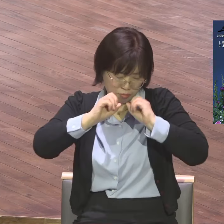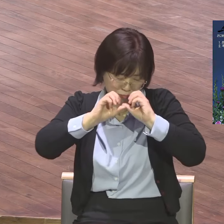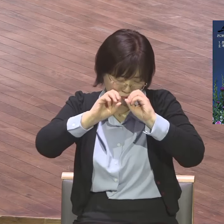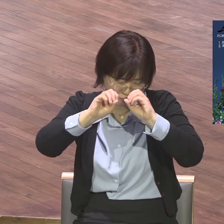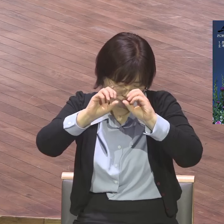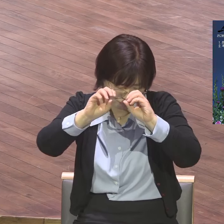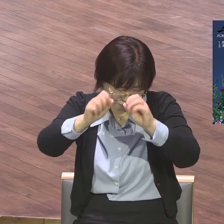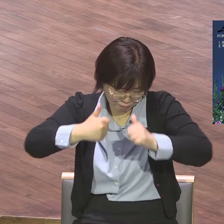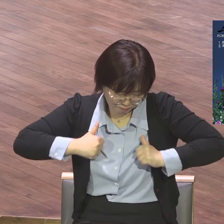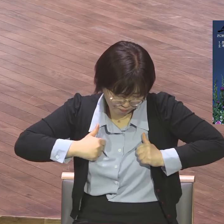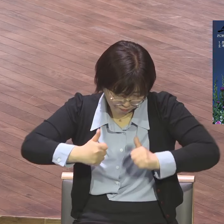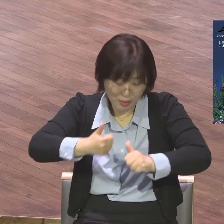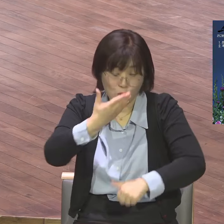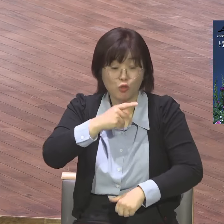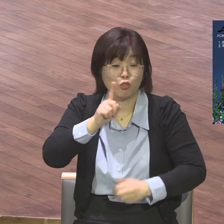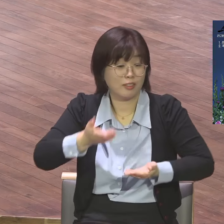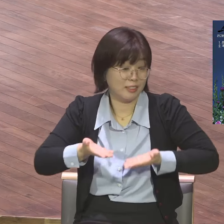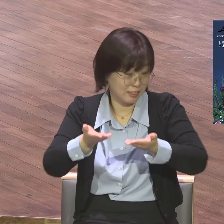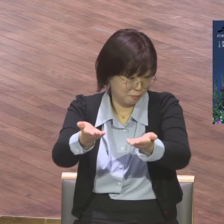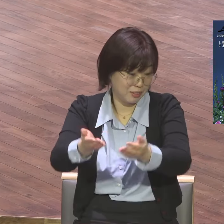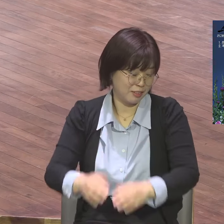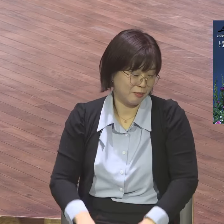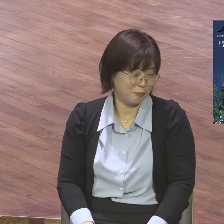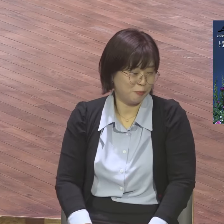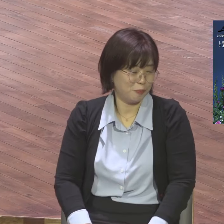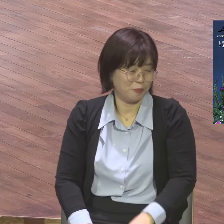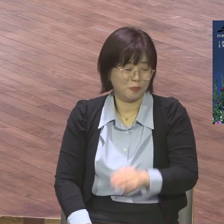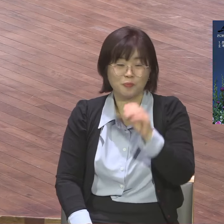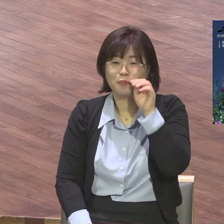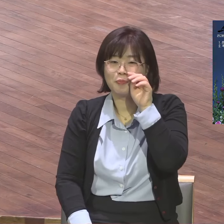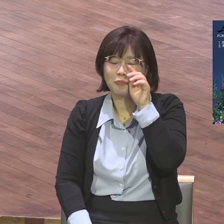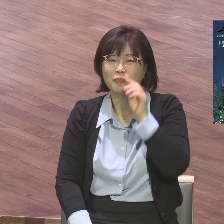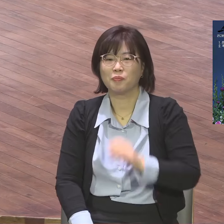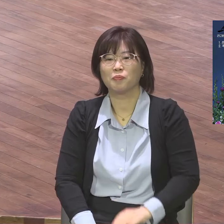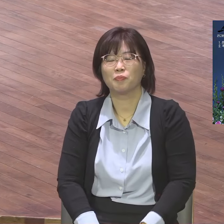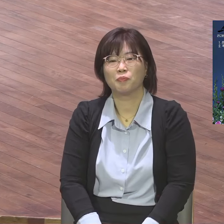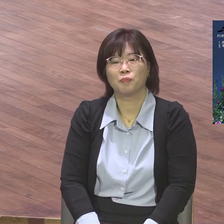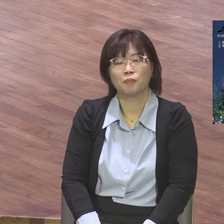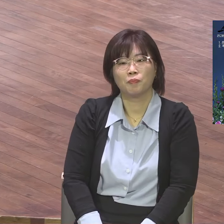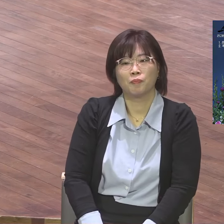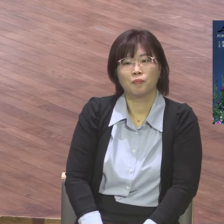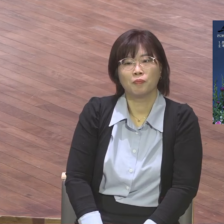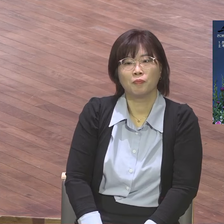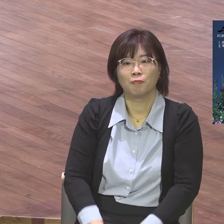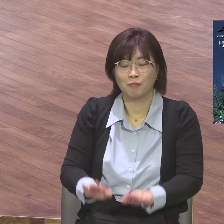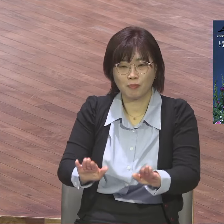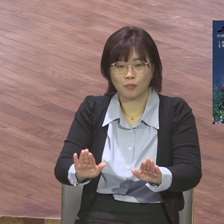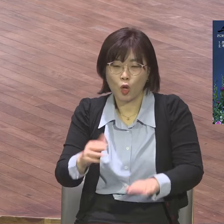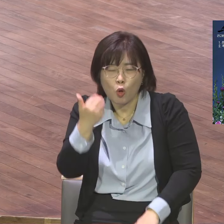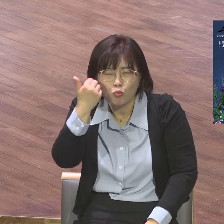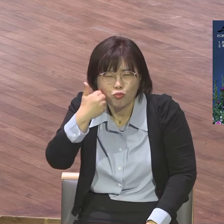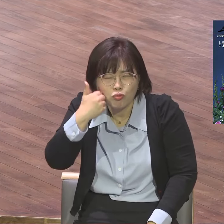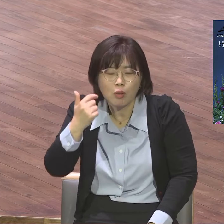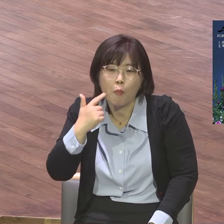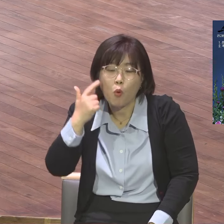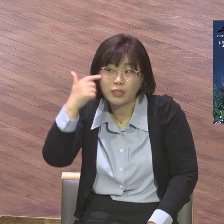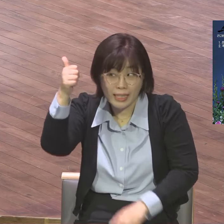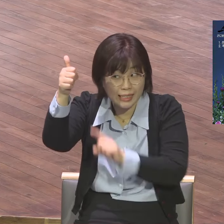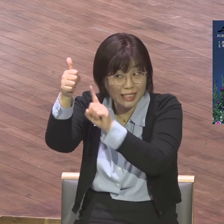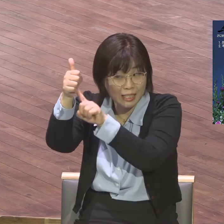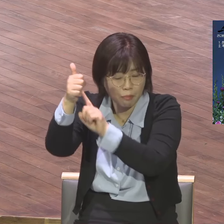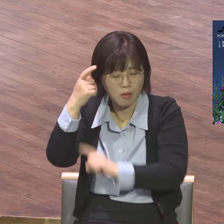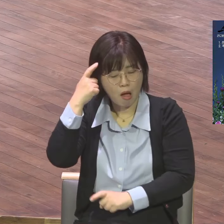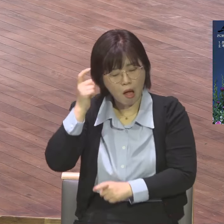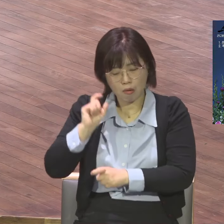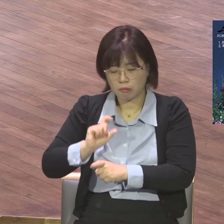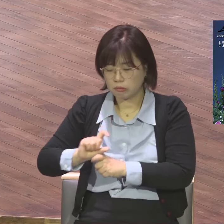결론입니다. 어느 목사님이 도대체 영원한 것이 무엇일까